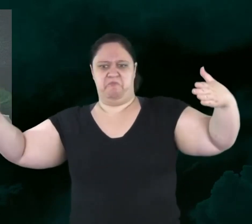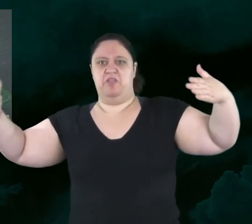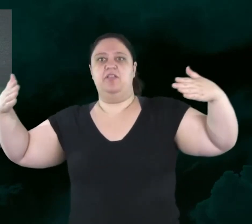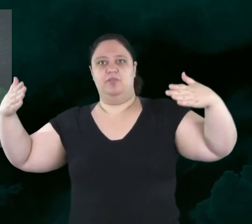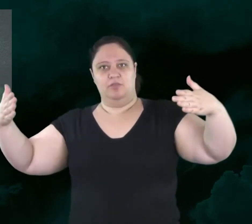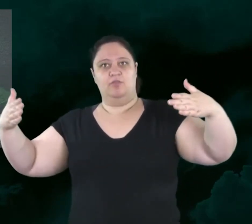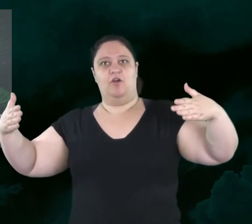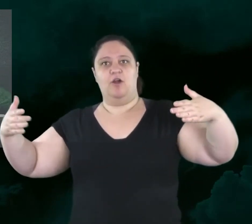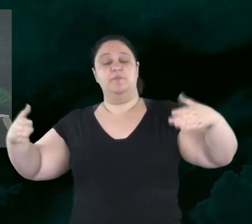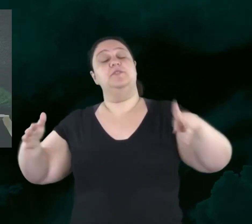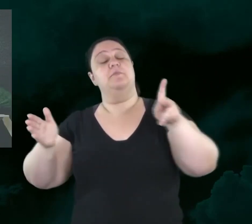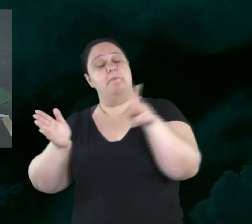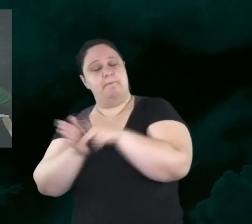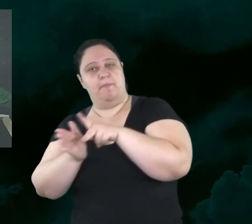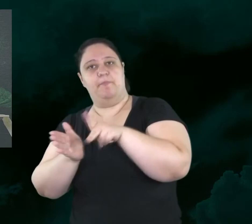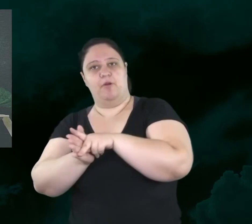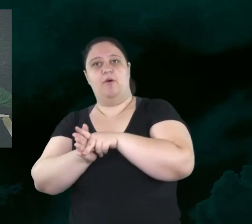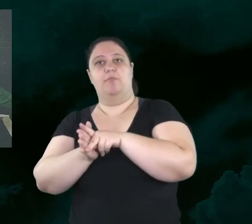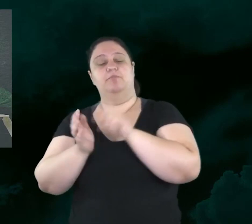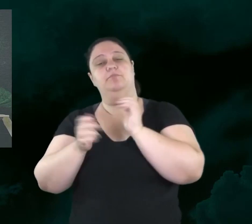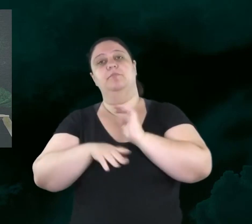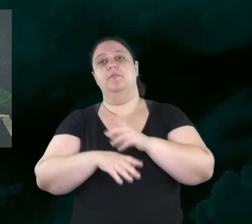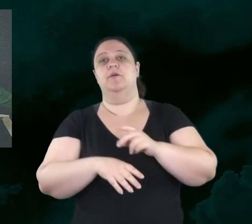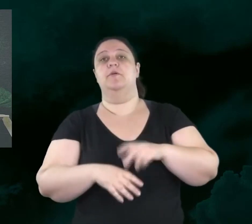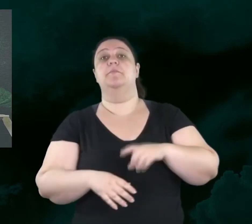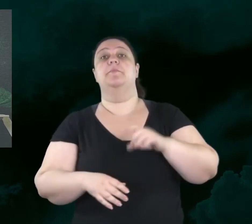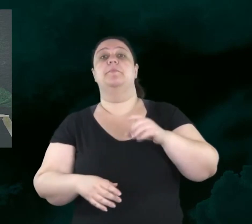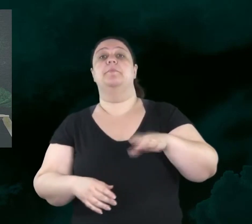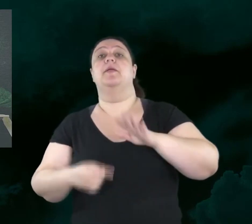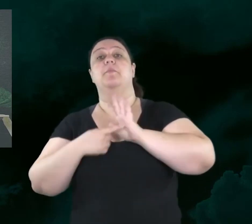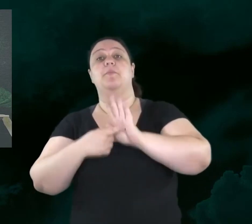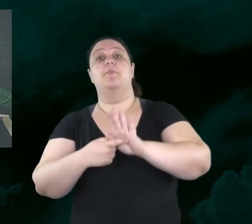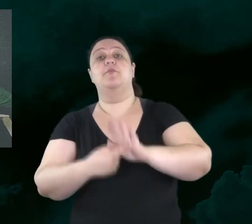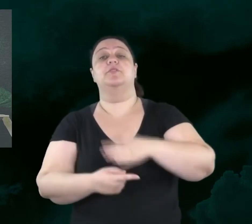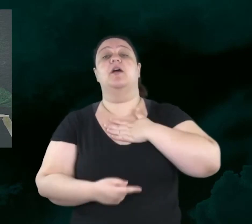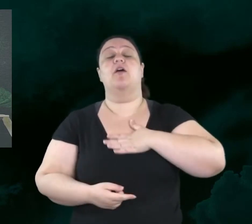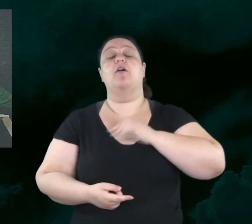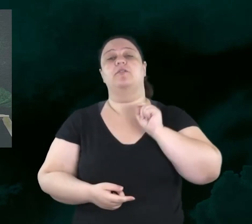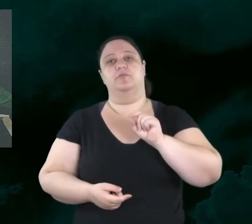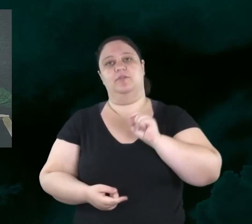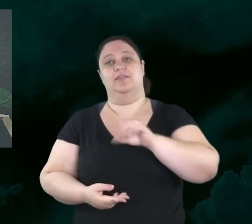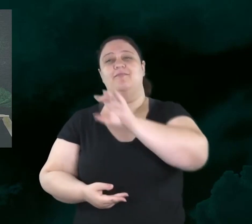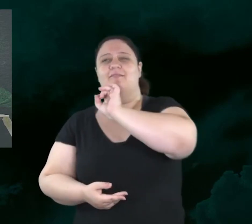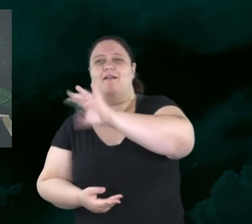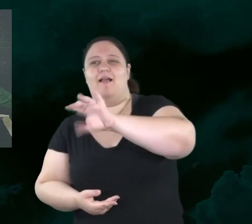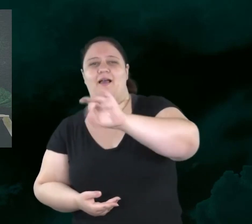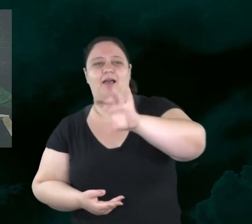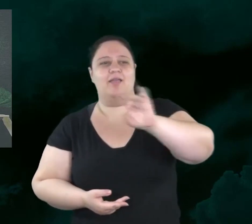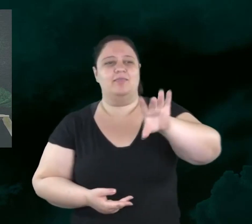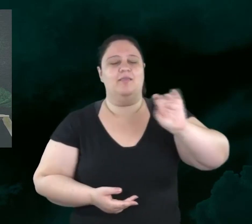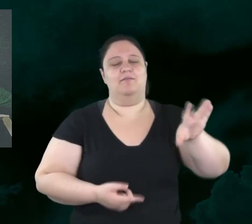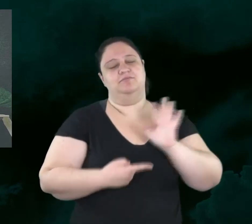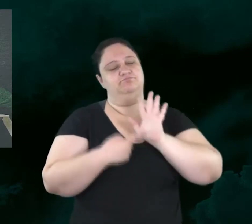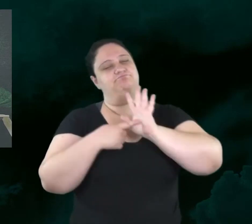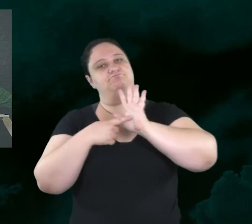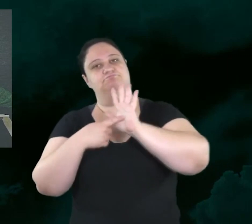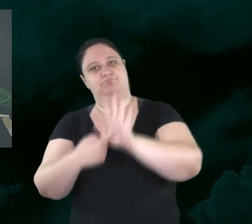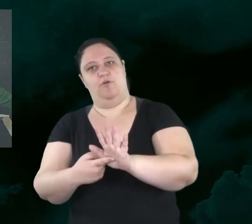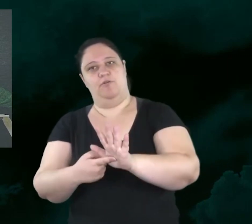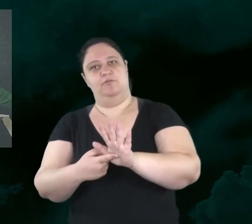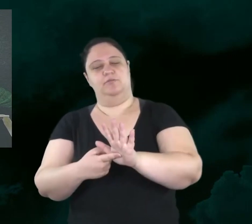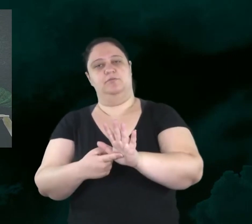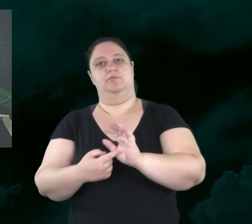cada um dos usuários é acompanhado por esses supercomputadores, e o que acontece? Ele vai fornecendo, né,